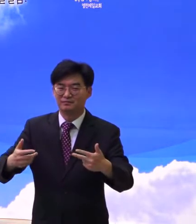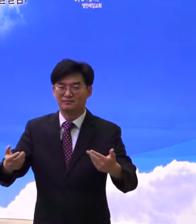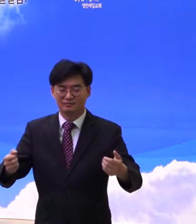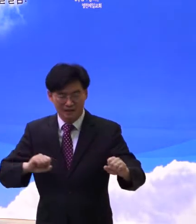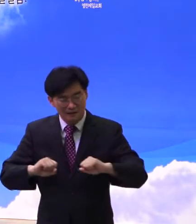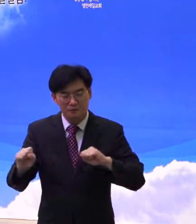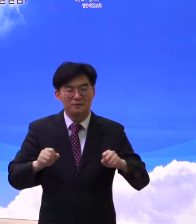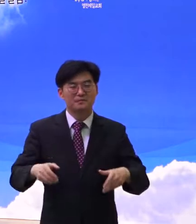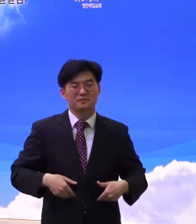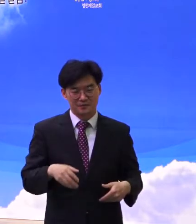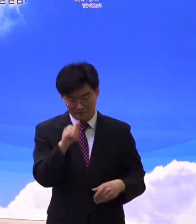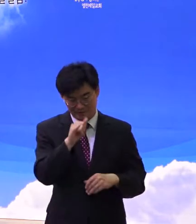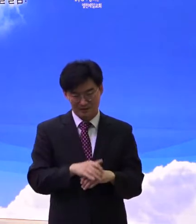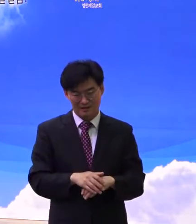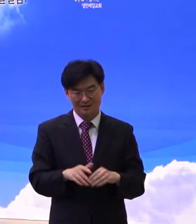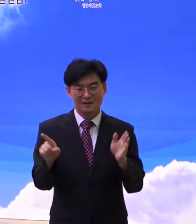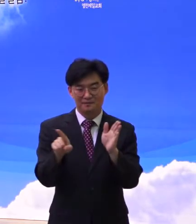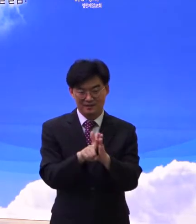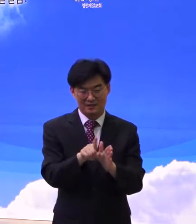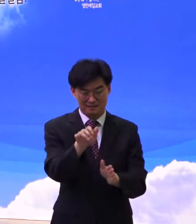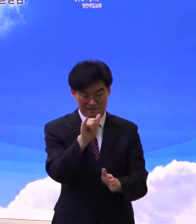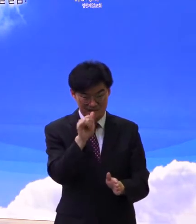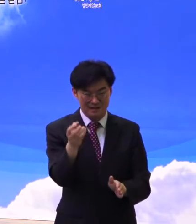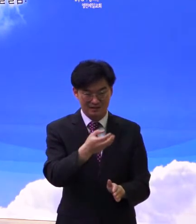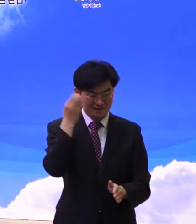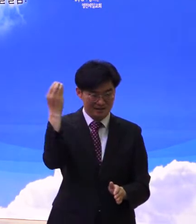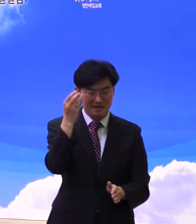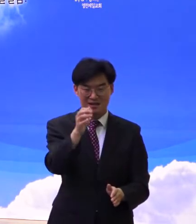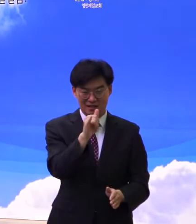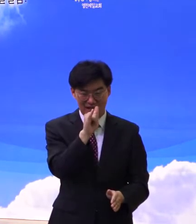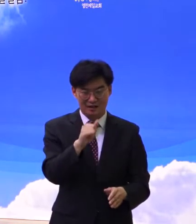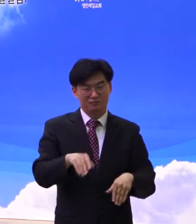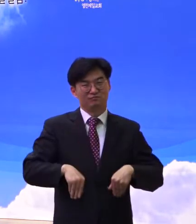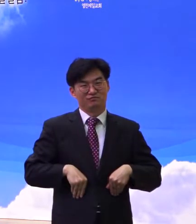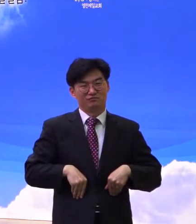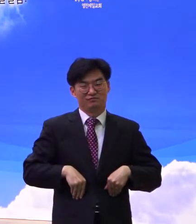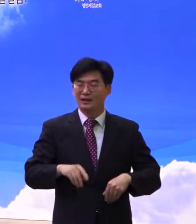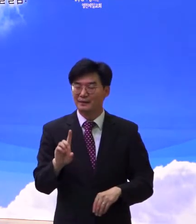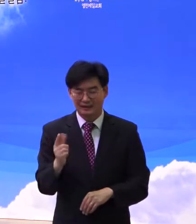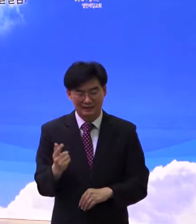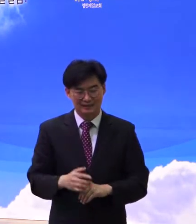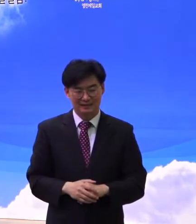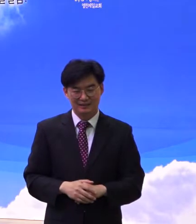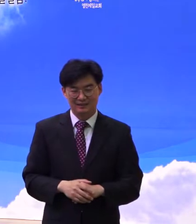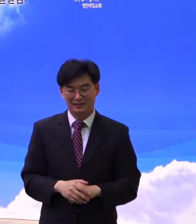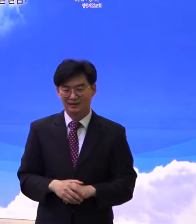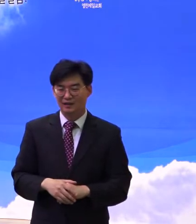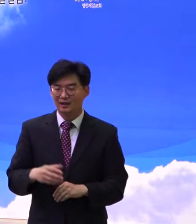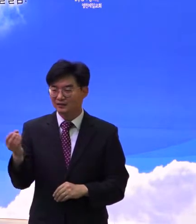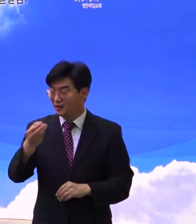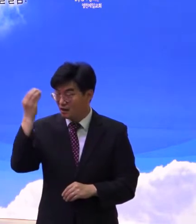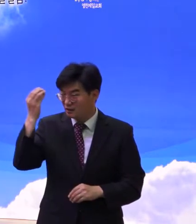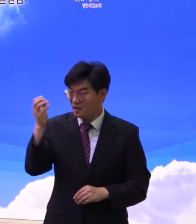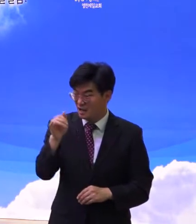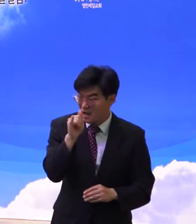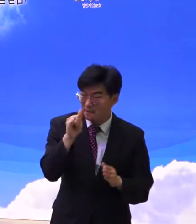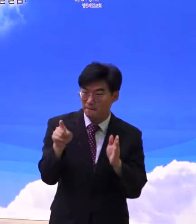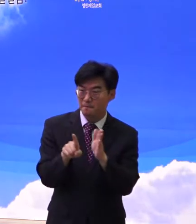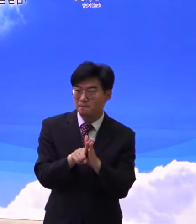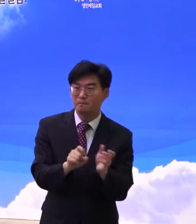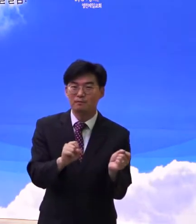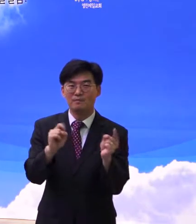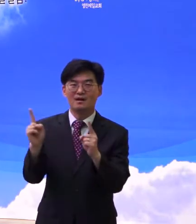여러분, 세상을 살아갈 때 뭔가에 진짜 올인하고 거기에 죽을 각오로 달려드는 사람을 우리가 이길 수